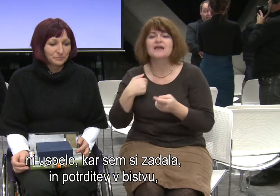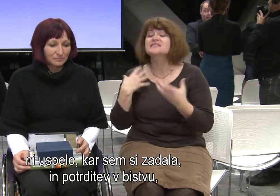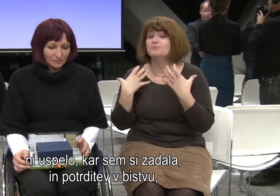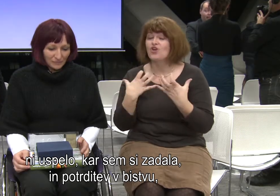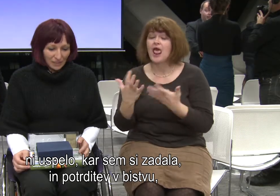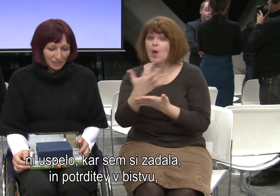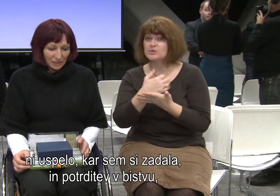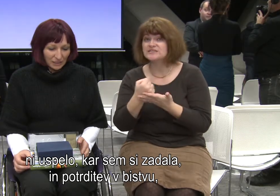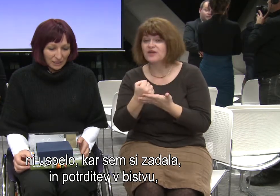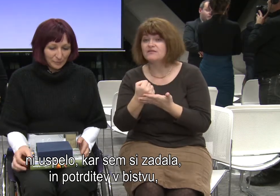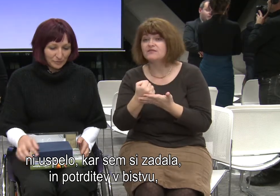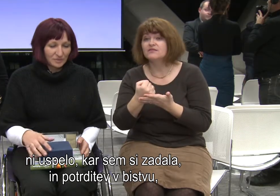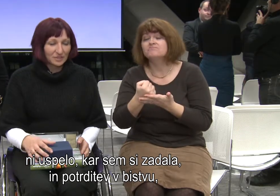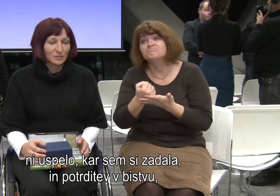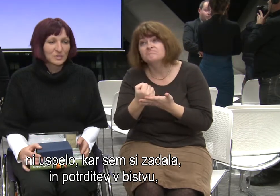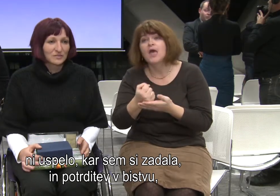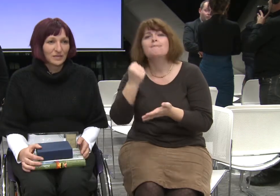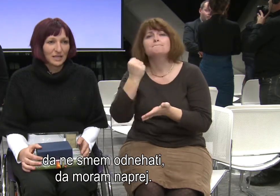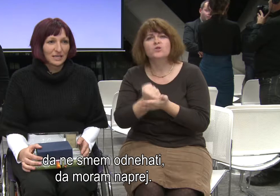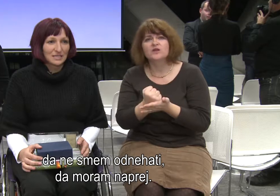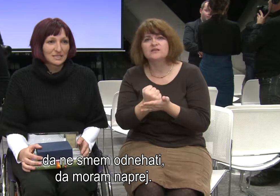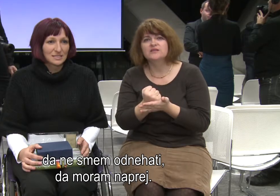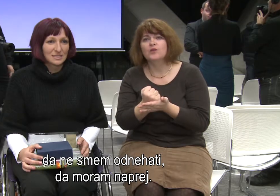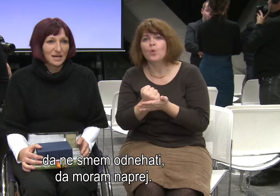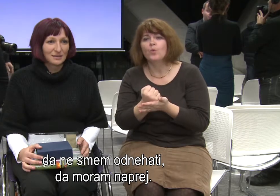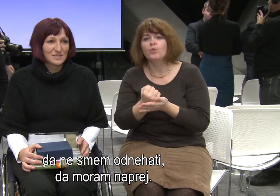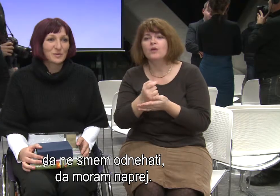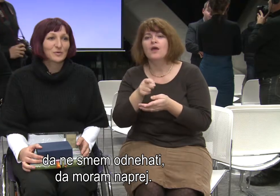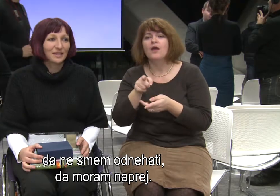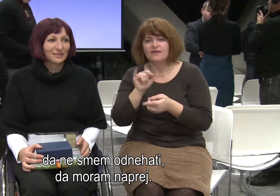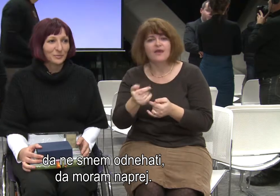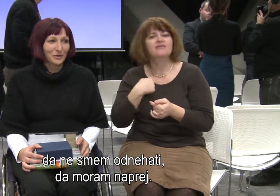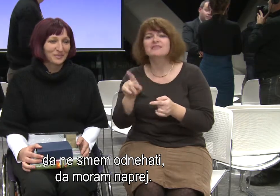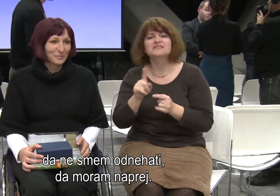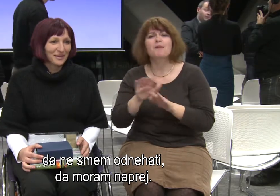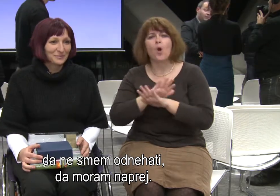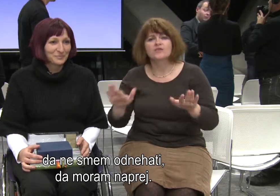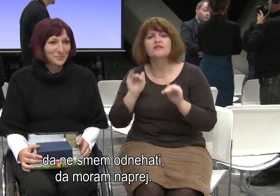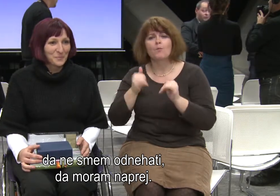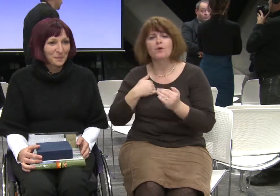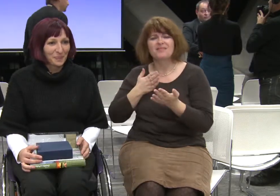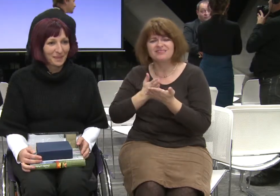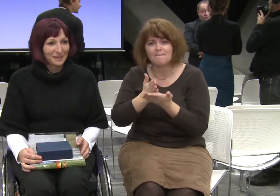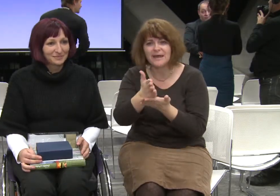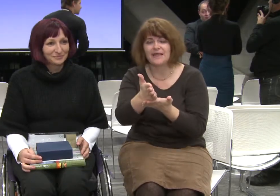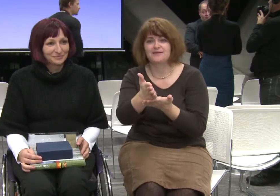zadala. In potrditev v bistvu ena, da ne smem odnehati, da moram iti naprej.